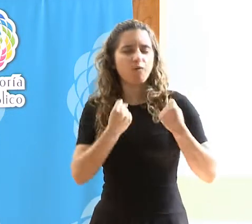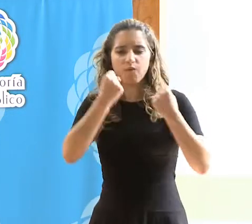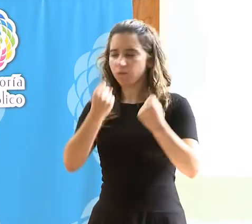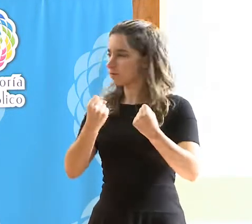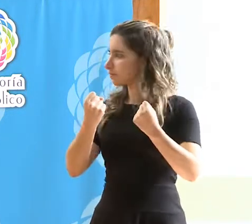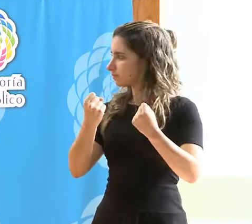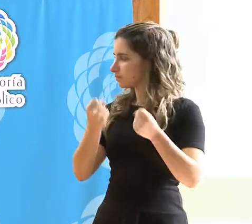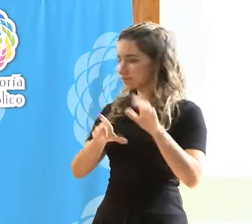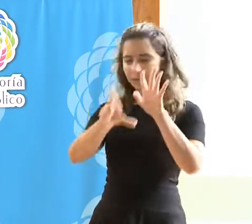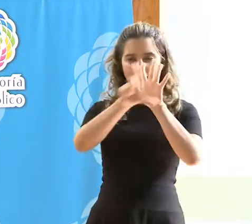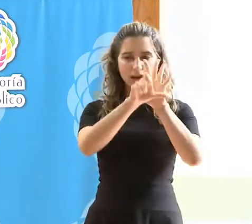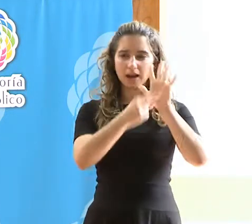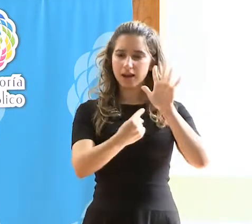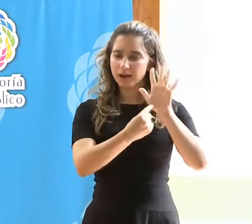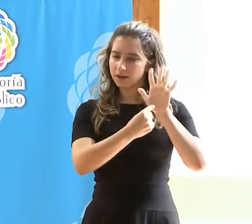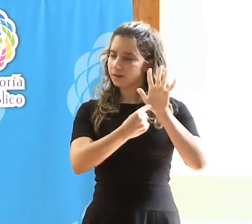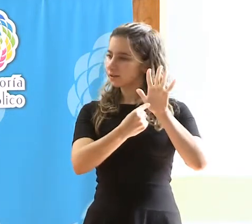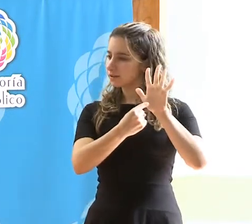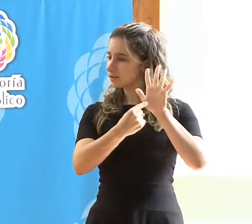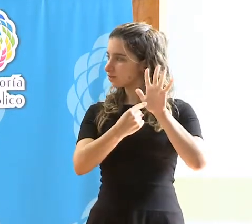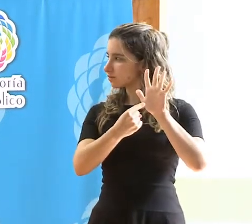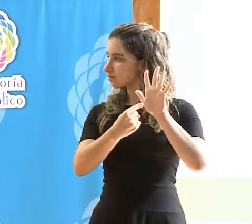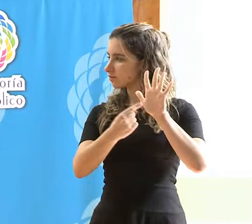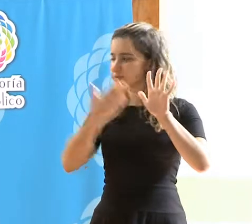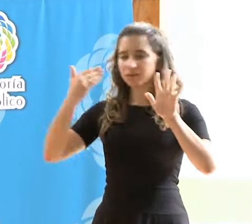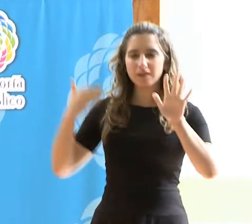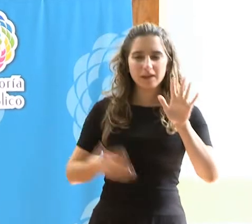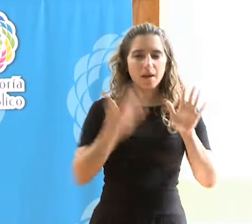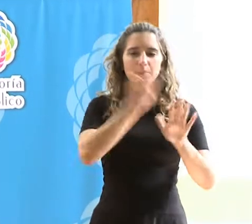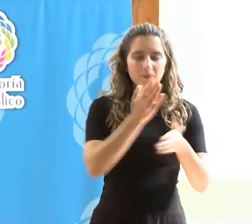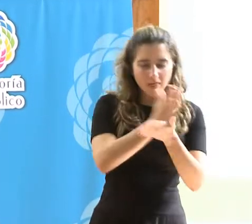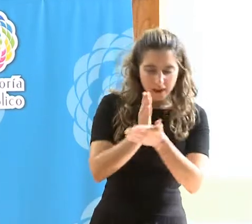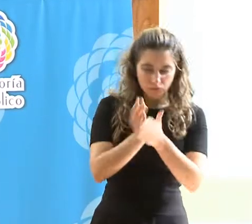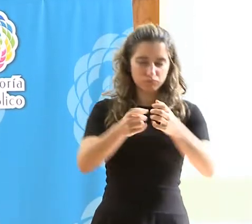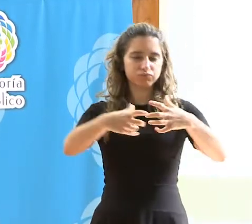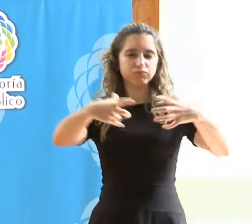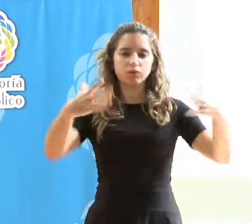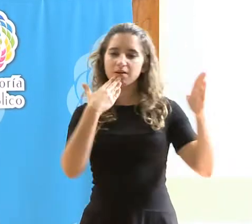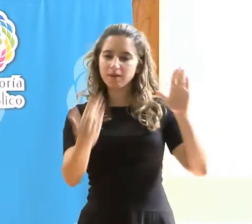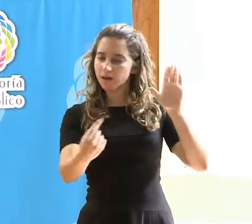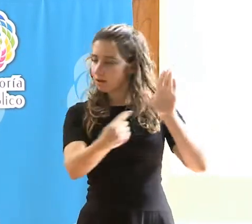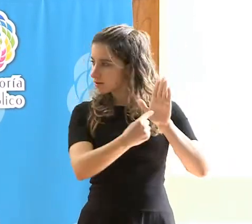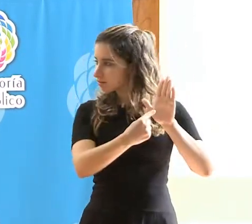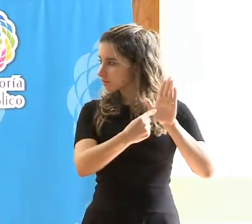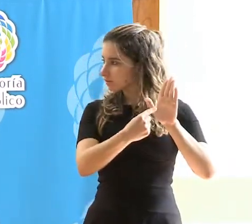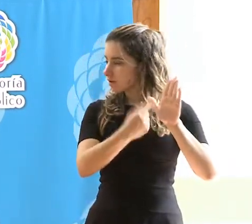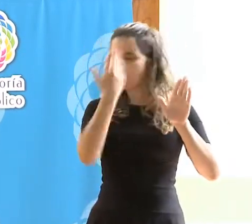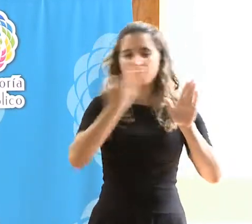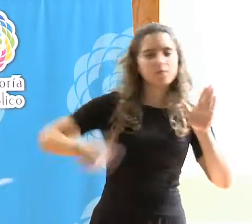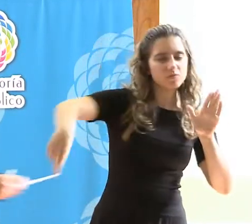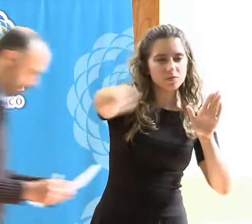Esta ley se generó en un marco de ampliación de derechos de ciudadanía, legislando la posibilidad de que todos